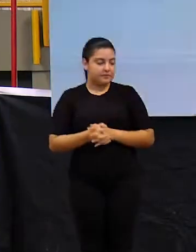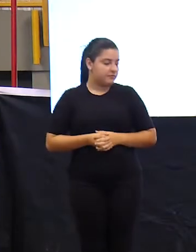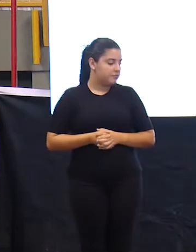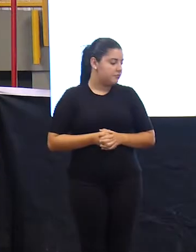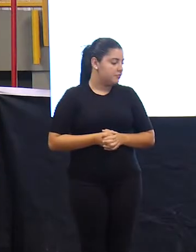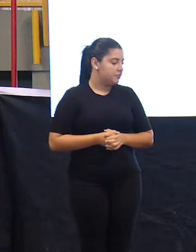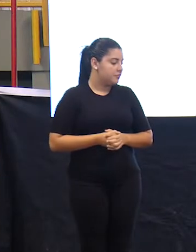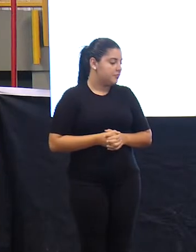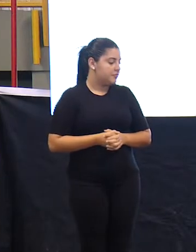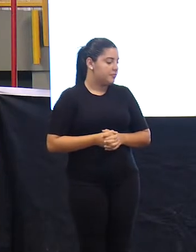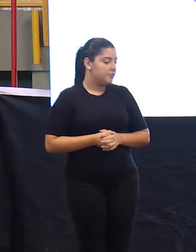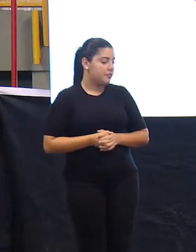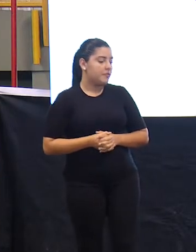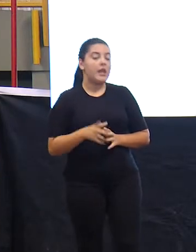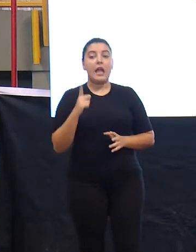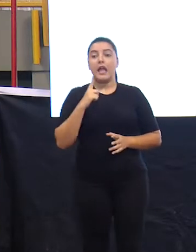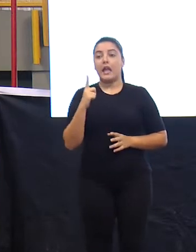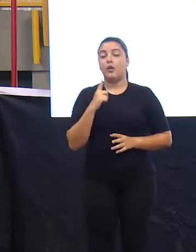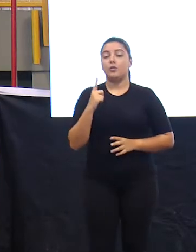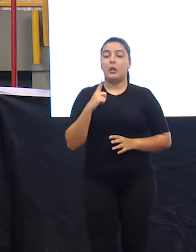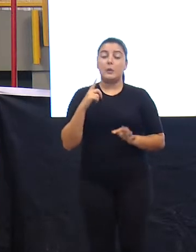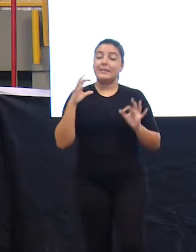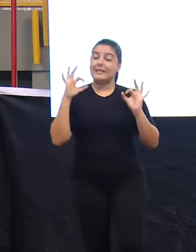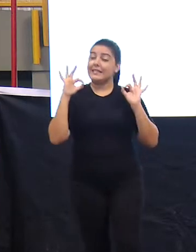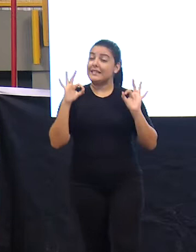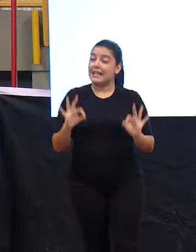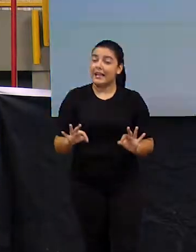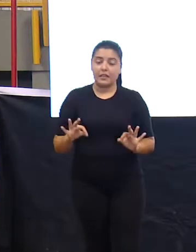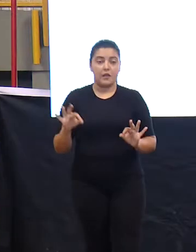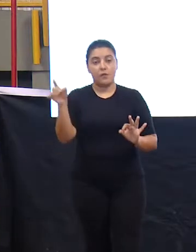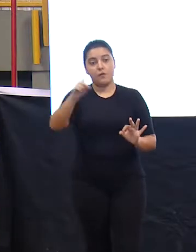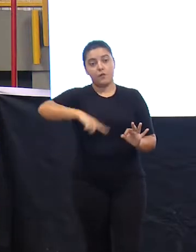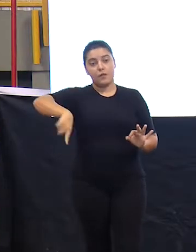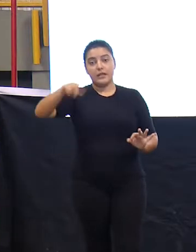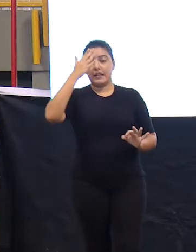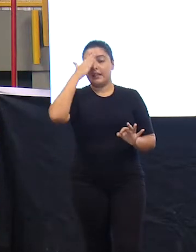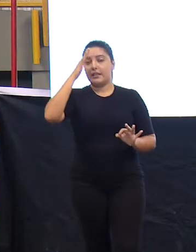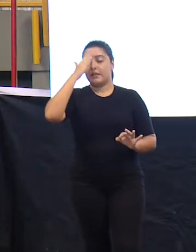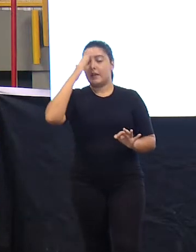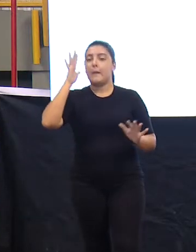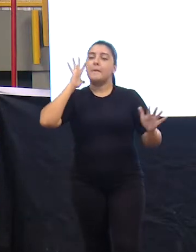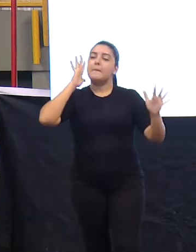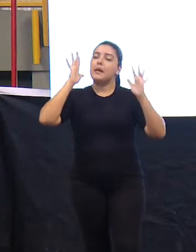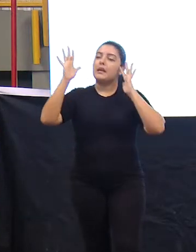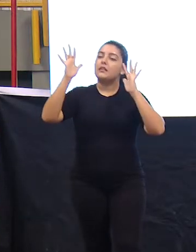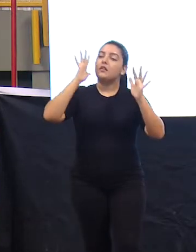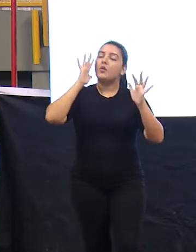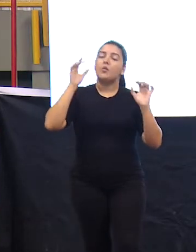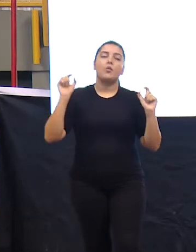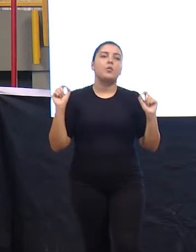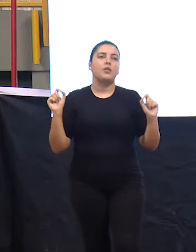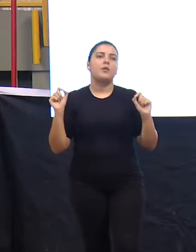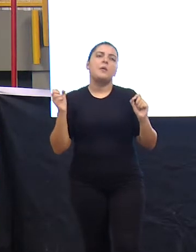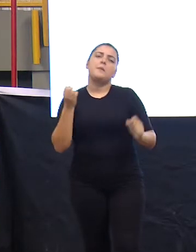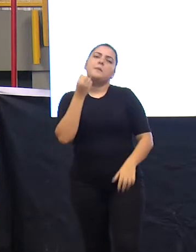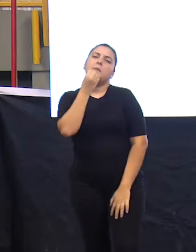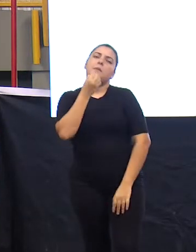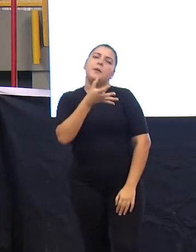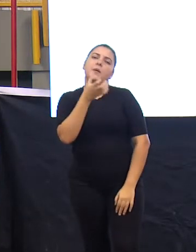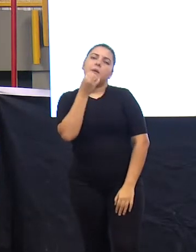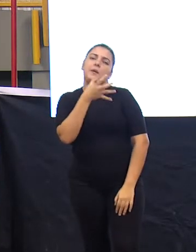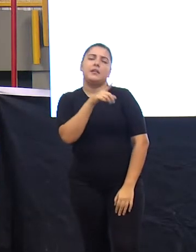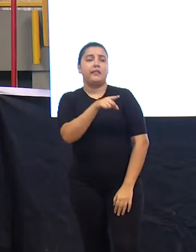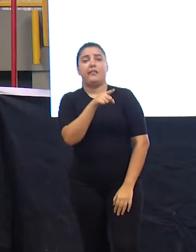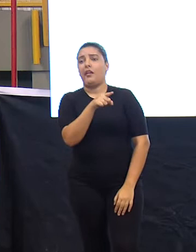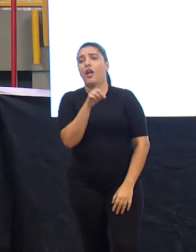avançar. Eu tenho certeza que algumas pessoas aqui estão pensando assim. Ah, bom, o